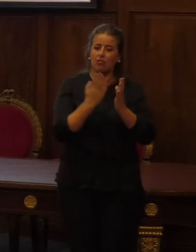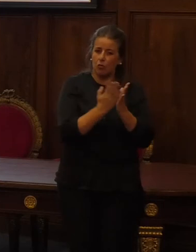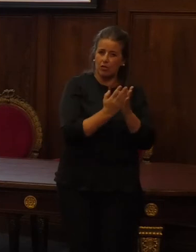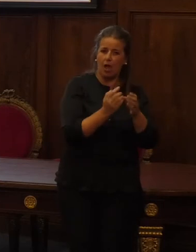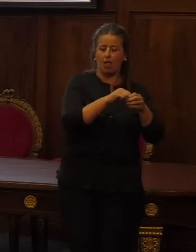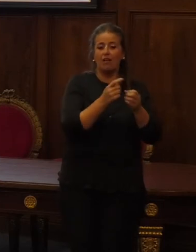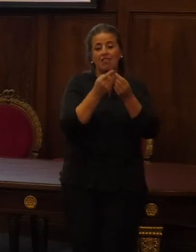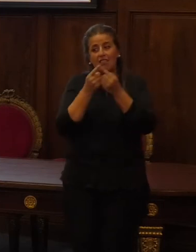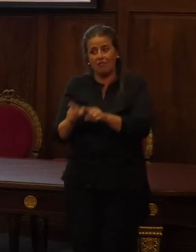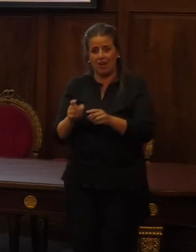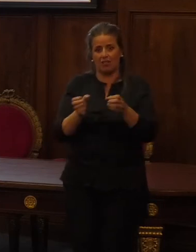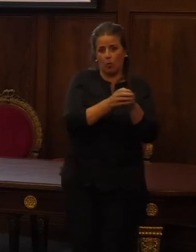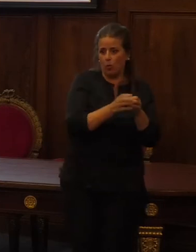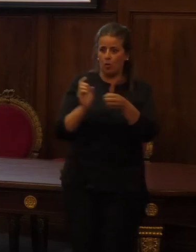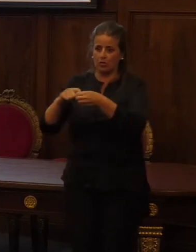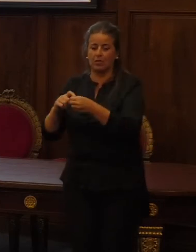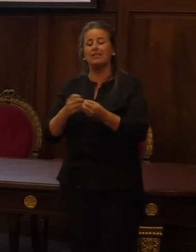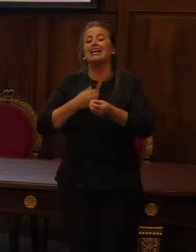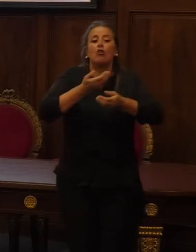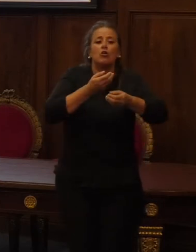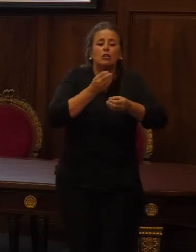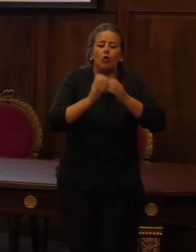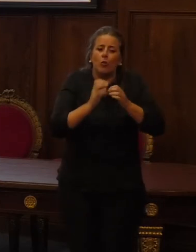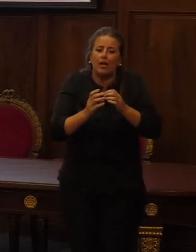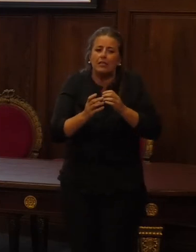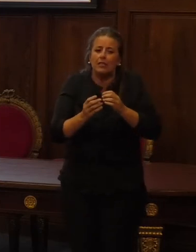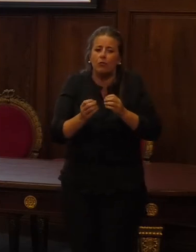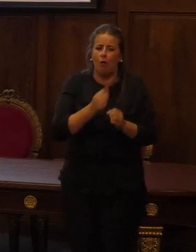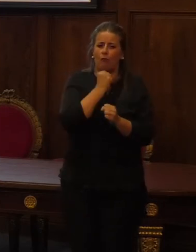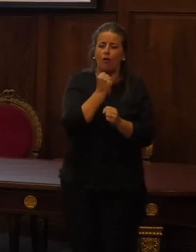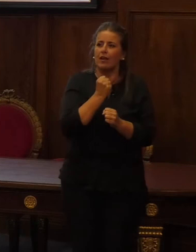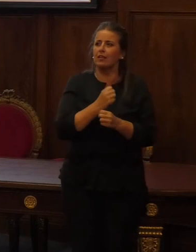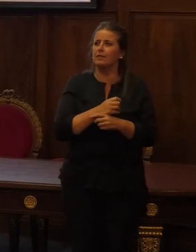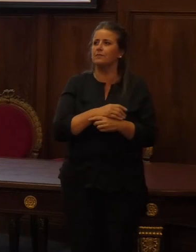otras características, mucho más fuerte y comunicativo.